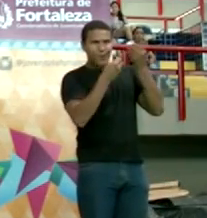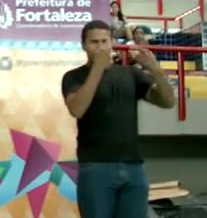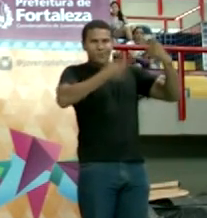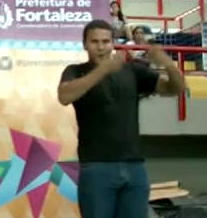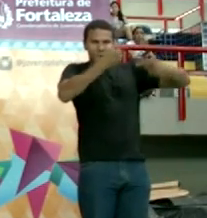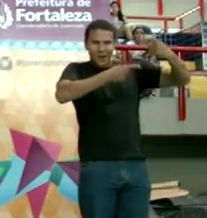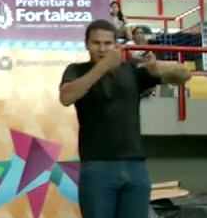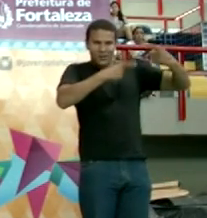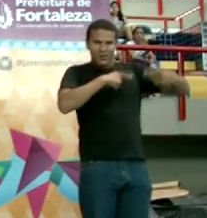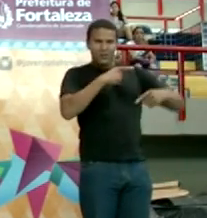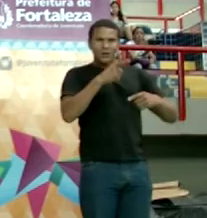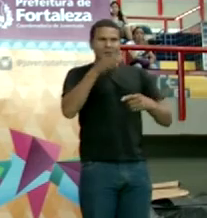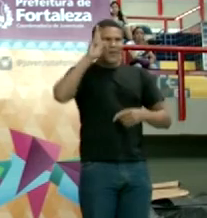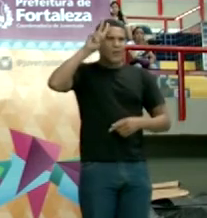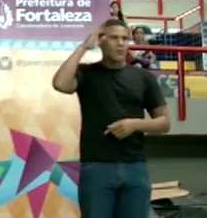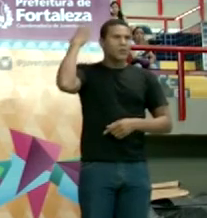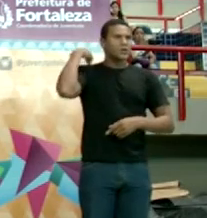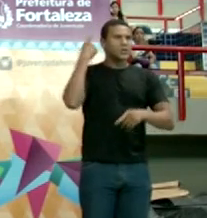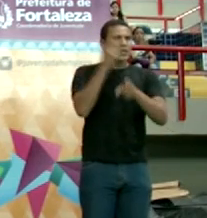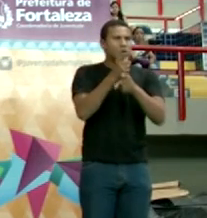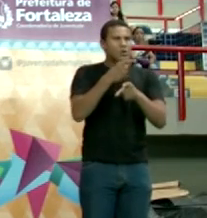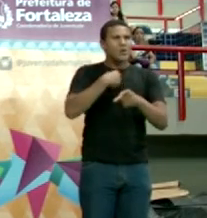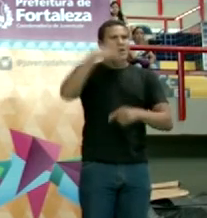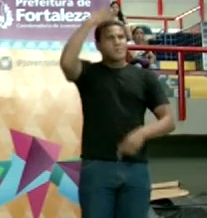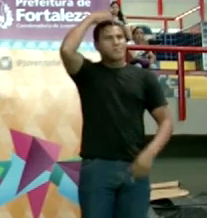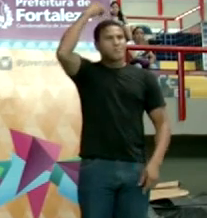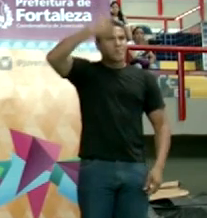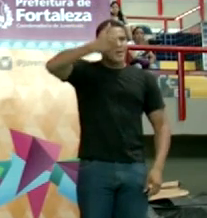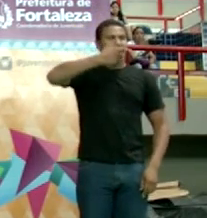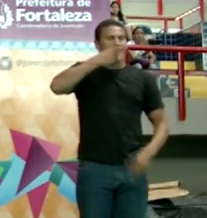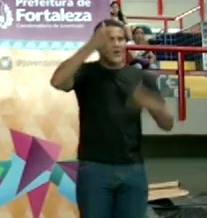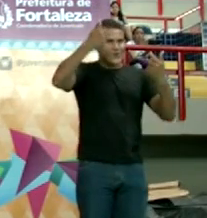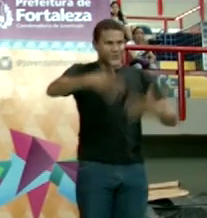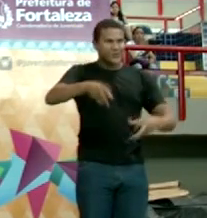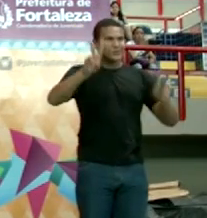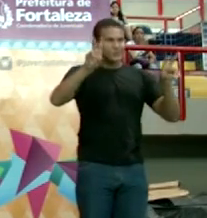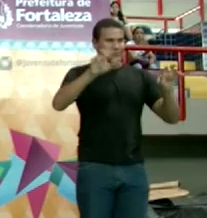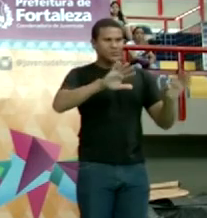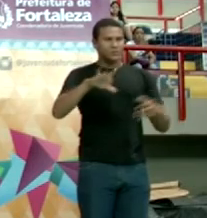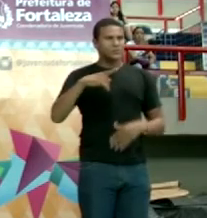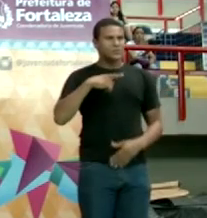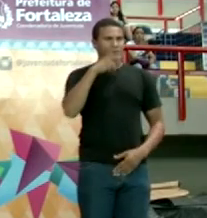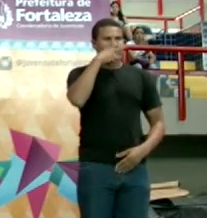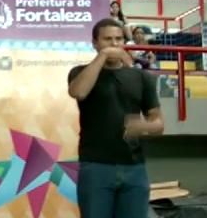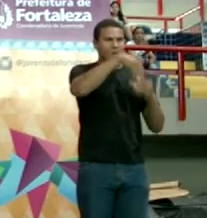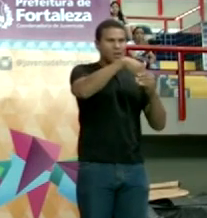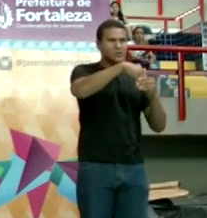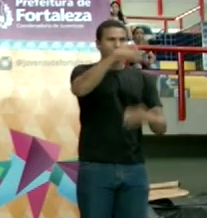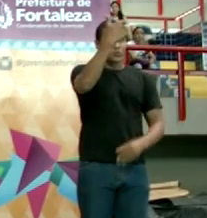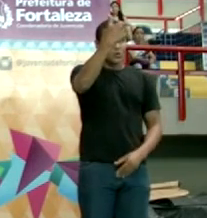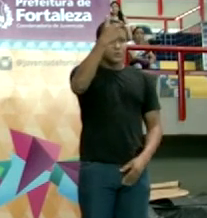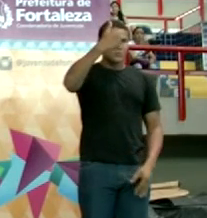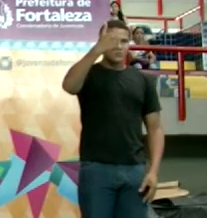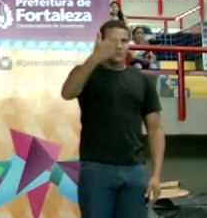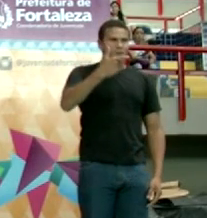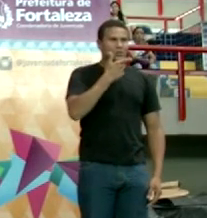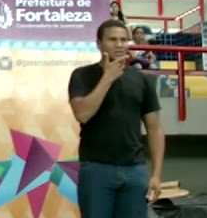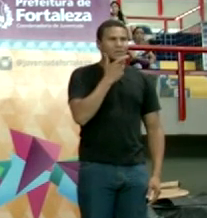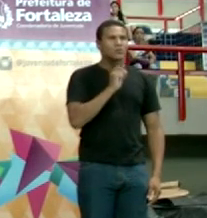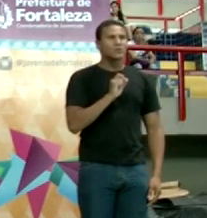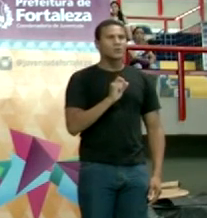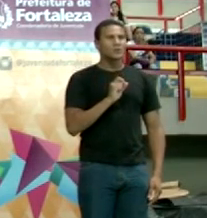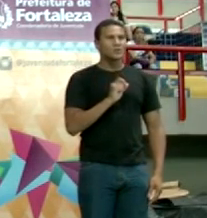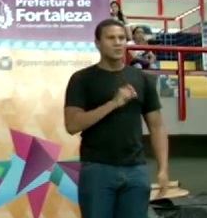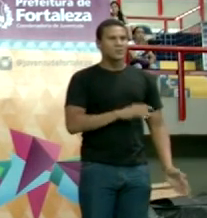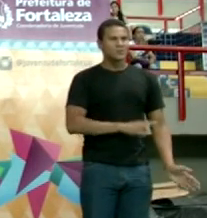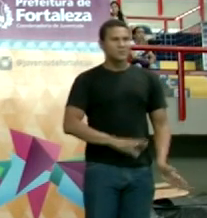isso no nosso outro encontro, no encontro de primeiro reinado. A gente tinha eleição em 2 turnos. Eleitor de primeiro grau, que era